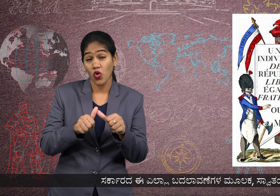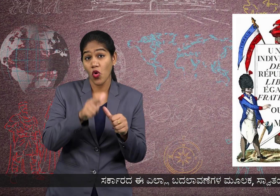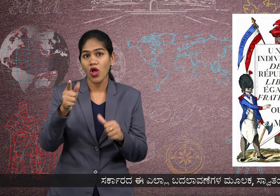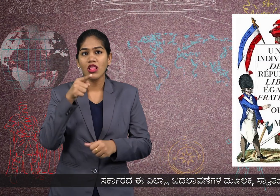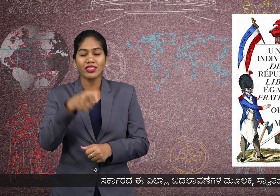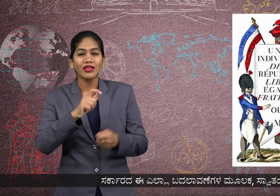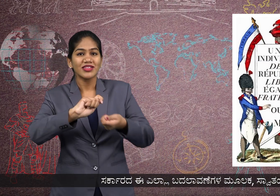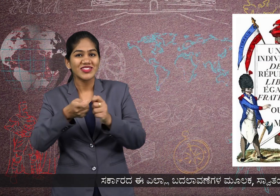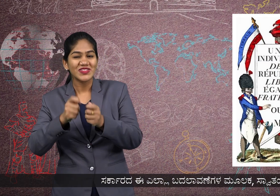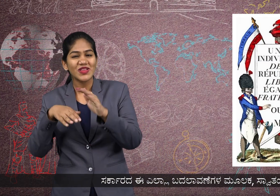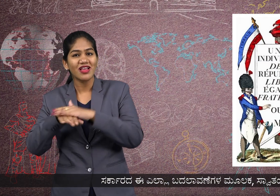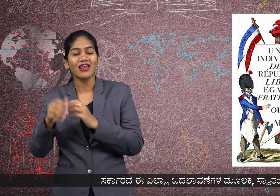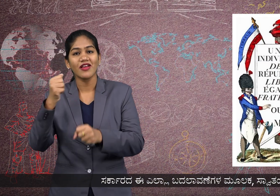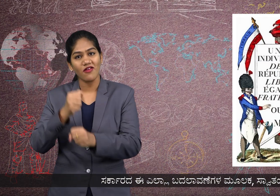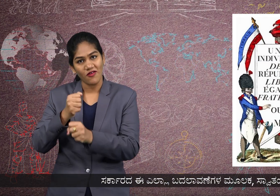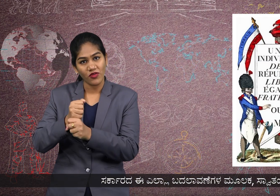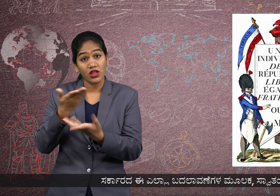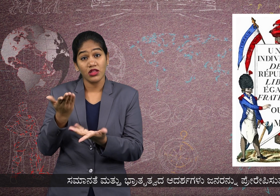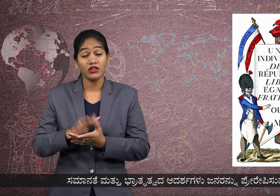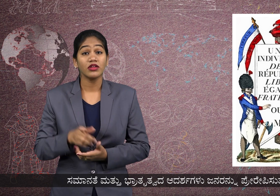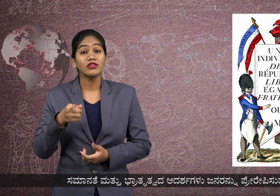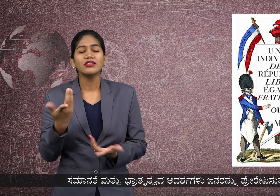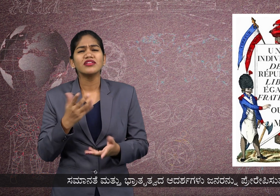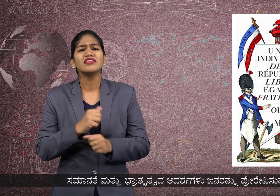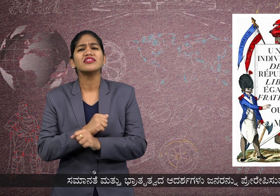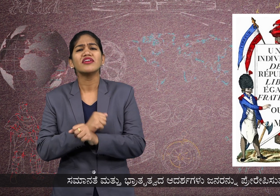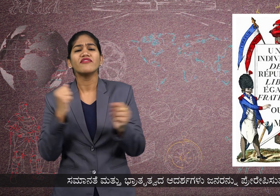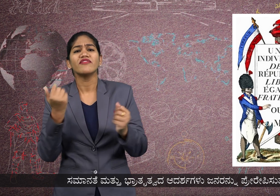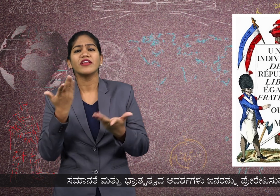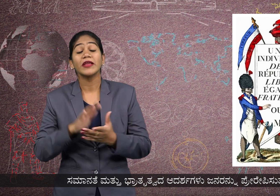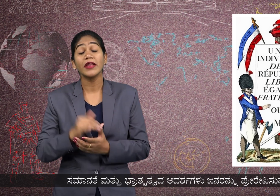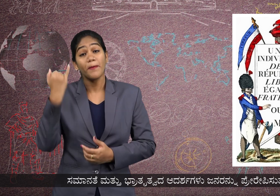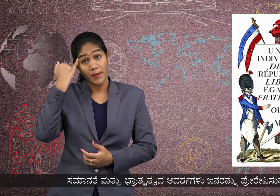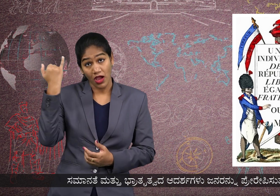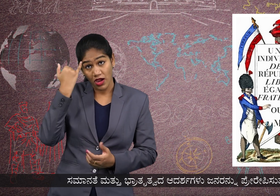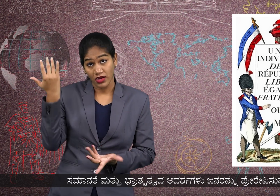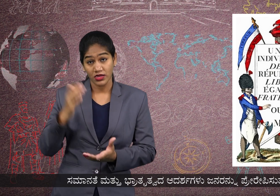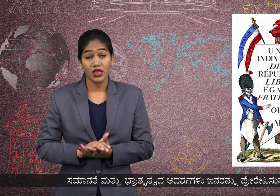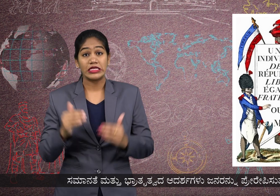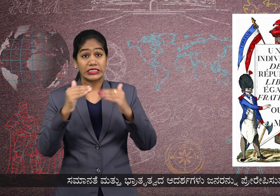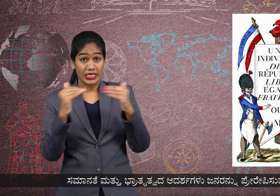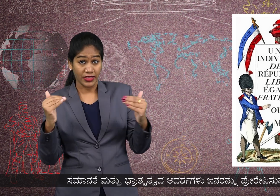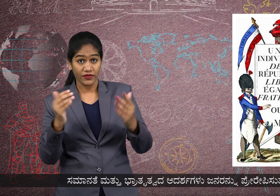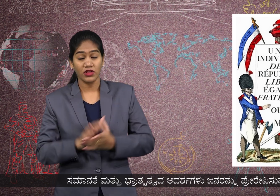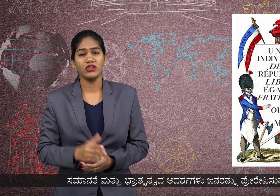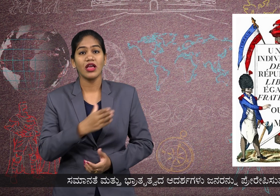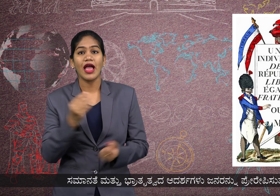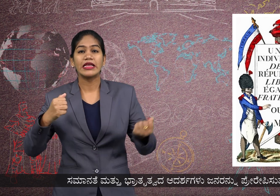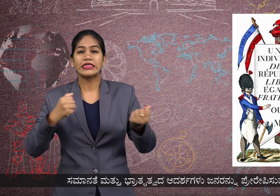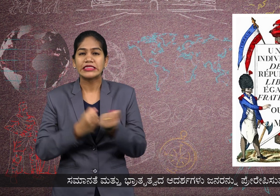ಸರ್ಕಾರದ ಈ ಎಲ್ಲಾ ಬದಲಾವಣೆಗಳ ಮೂಲಕ ಸ್ವಾತಂತ್ರ್ಯ, ಸಮಾನತೆ ಮತ್ತು ಭ್ರಾತೃತ್ವದ ಆದರ್ಶಗಳು ಜನರನ್ನ ಪ್ರೇರೇಪಿಸುತ್ತಲೇ